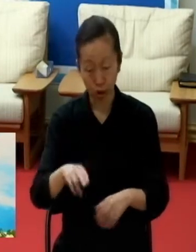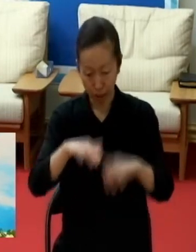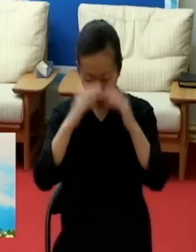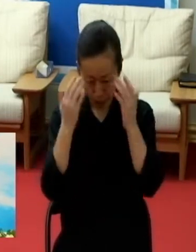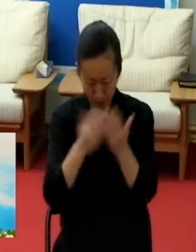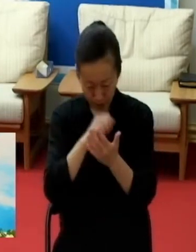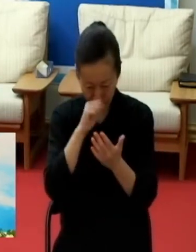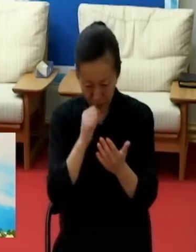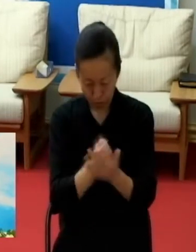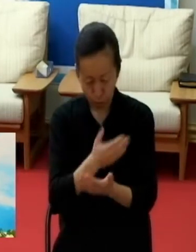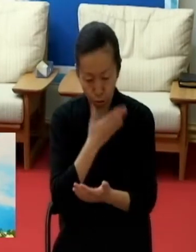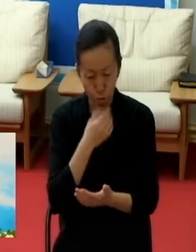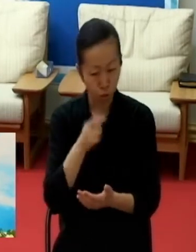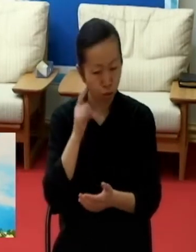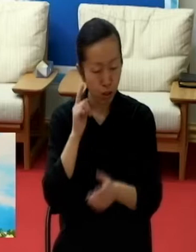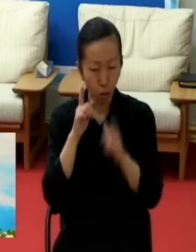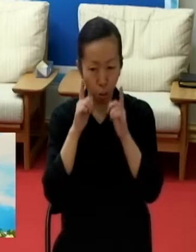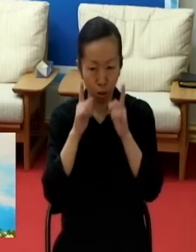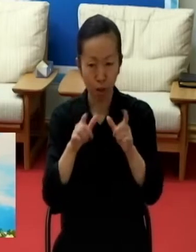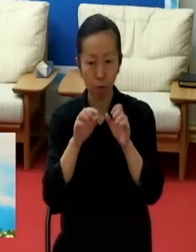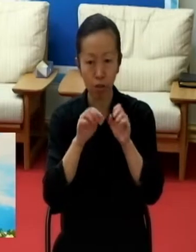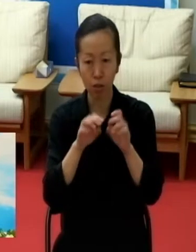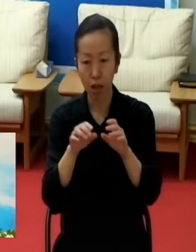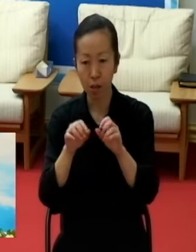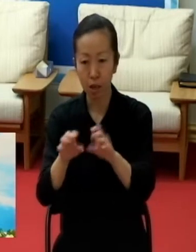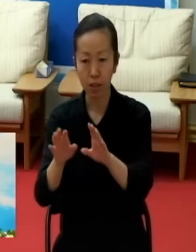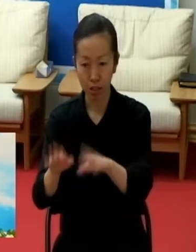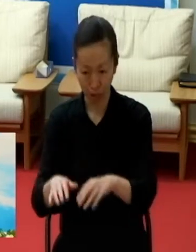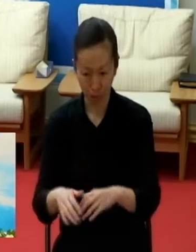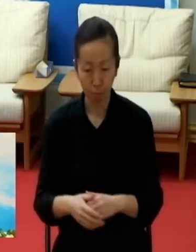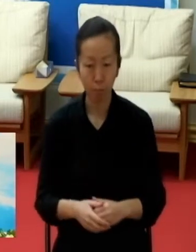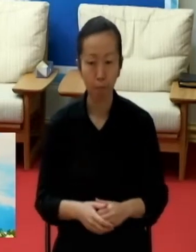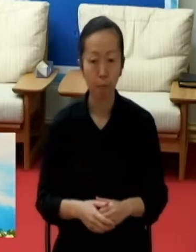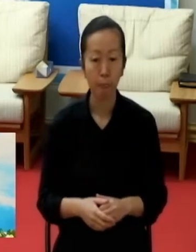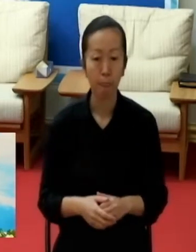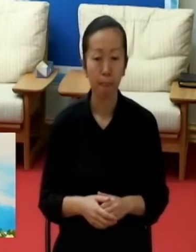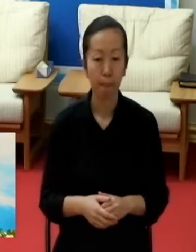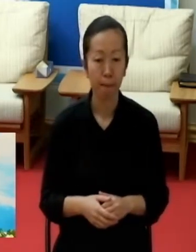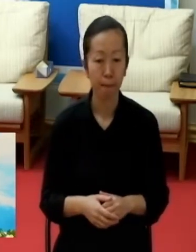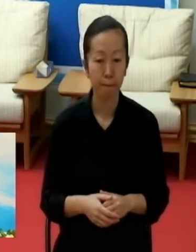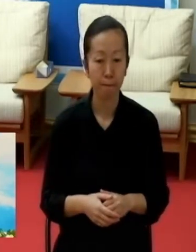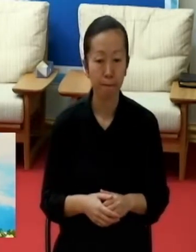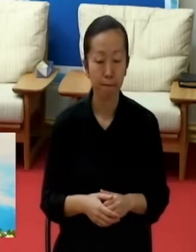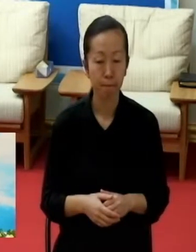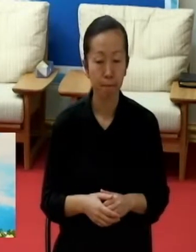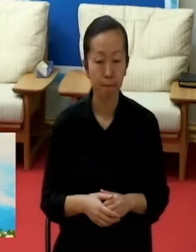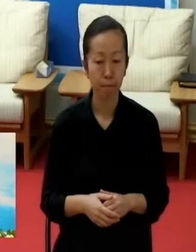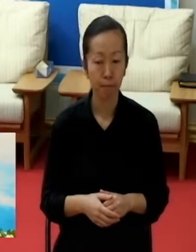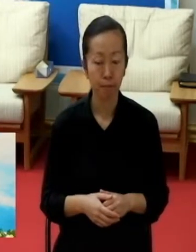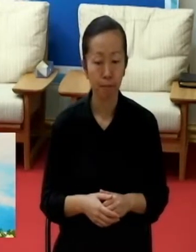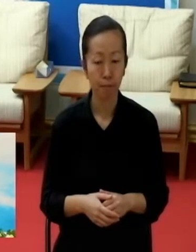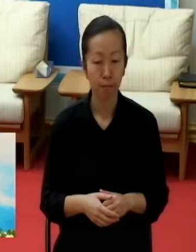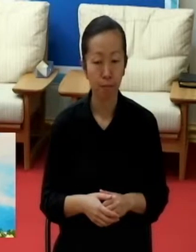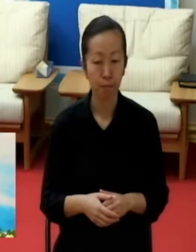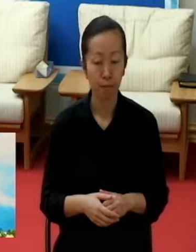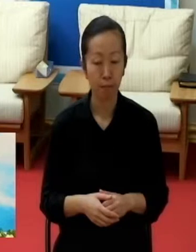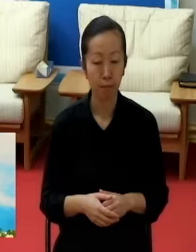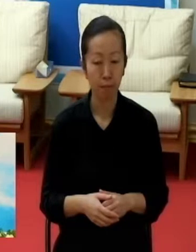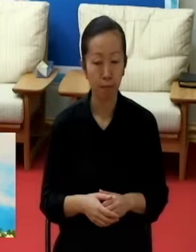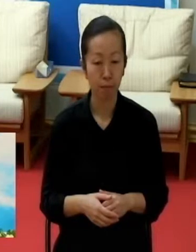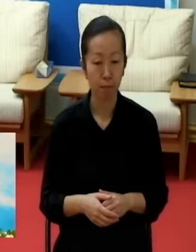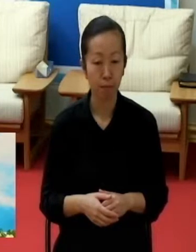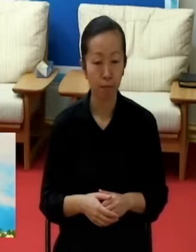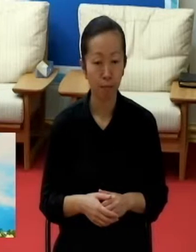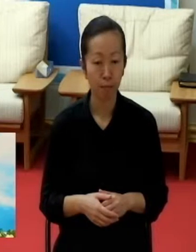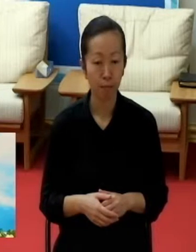全福音の答えを伝えています。 여러분 무엇이든지 지식으로 배우면 그것이 시간이